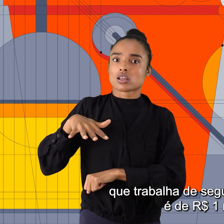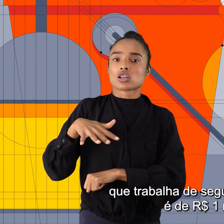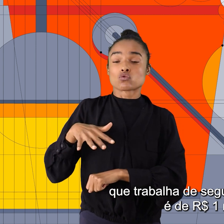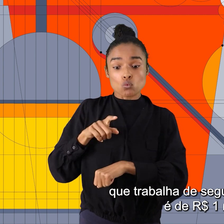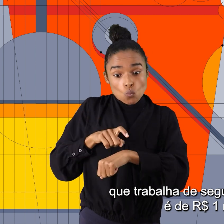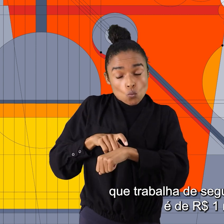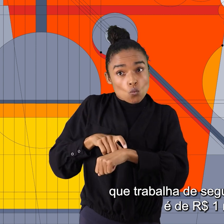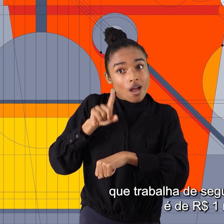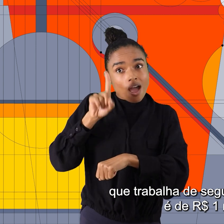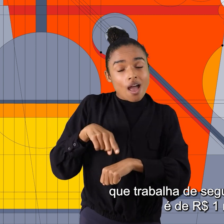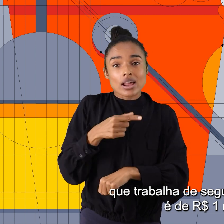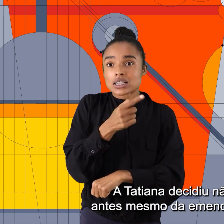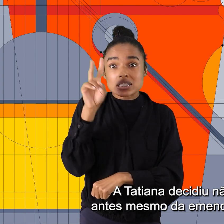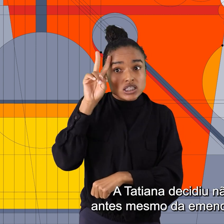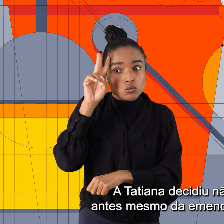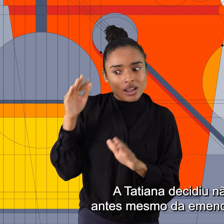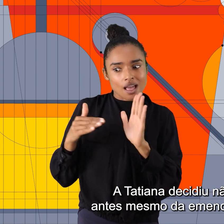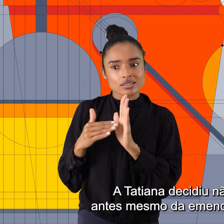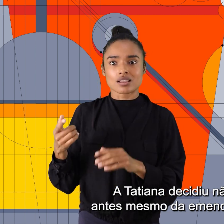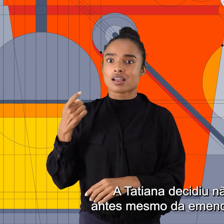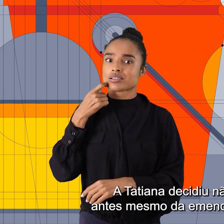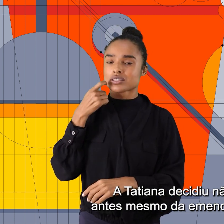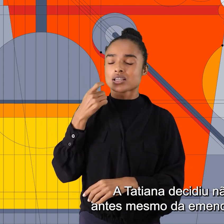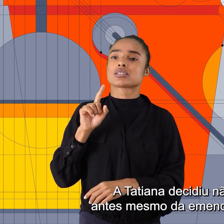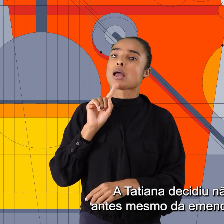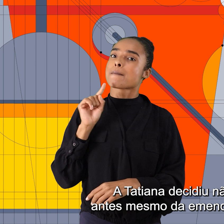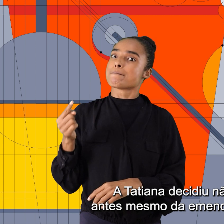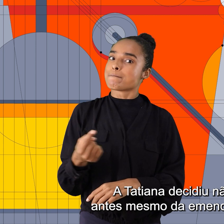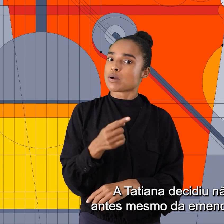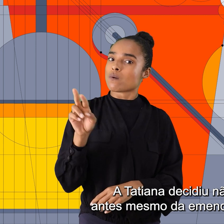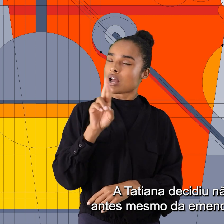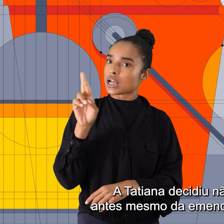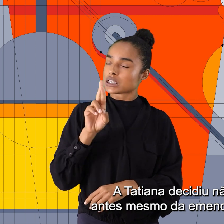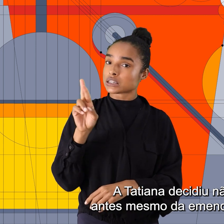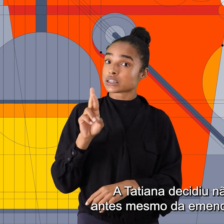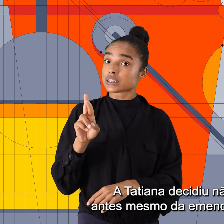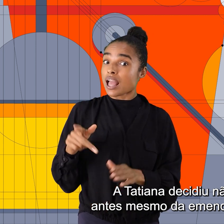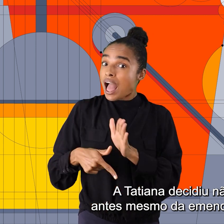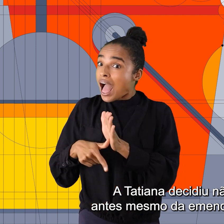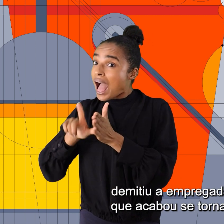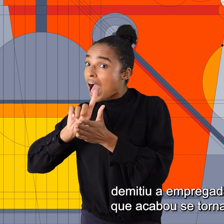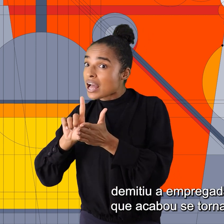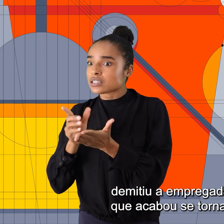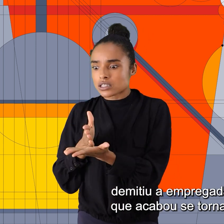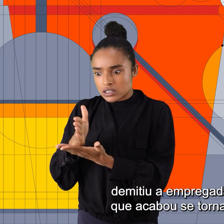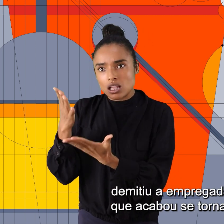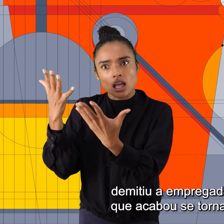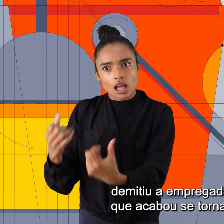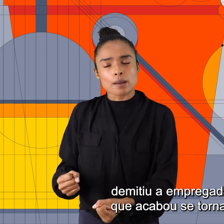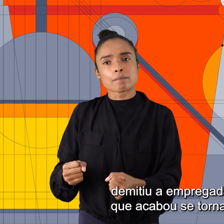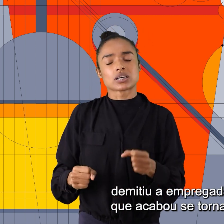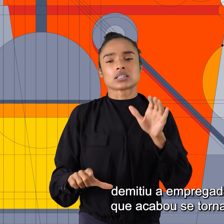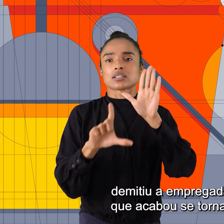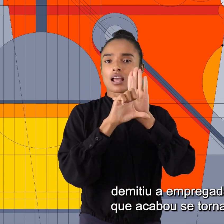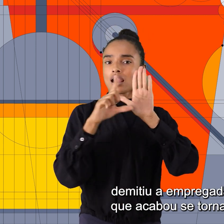segunda a sexta é de R$ 1.000. A Tatiana decidiu não arriscar e, antes mesmo da emenda ser aprovada, demitiu a